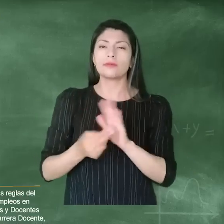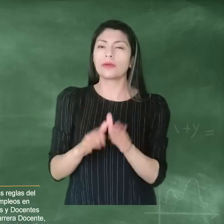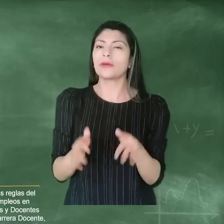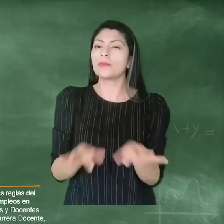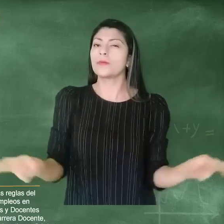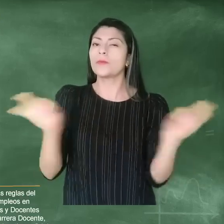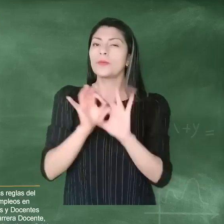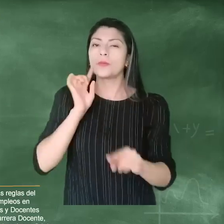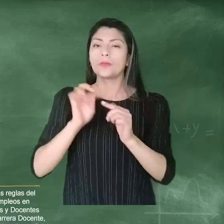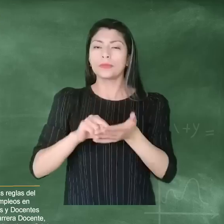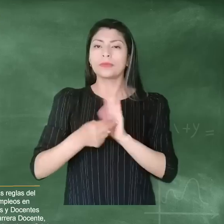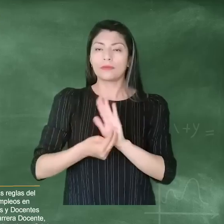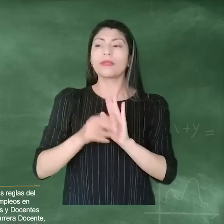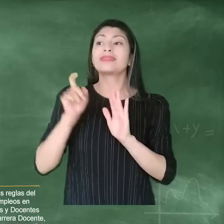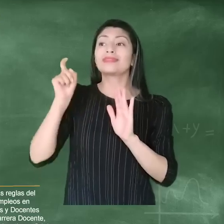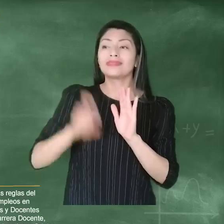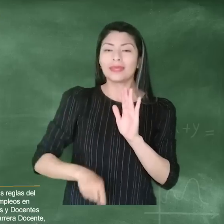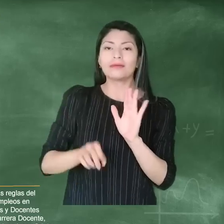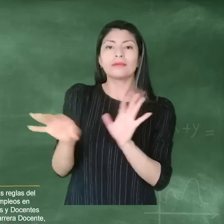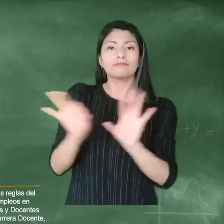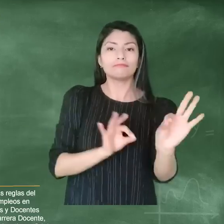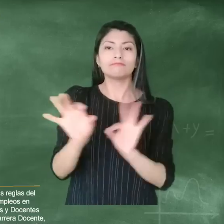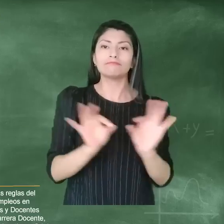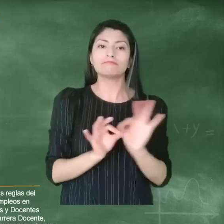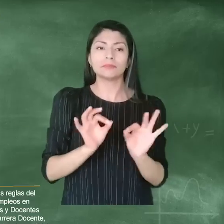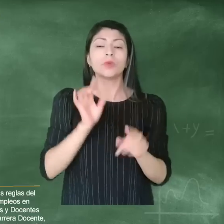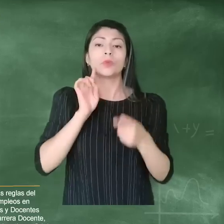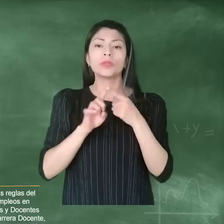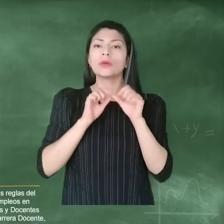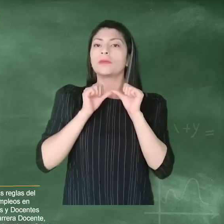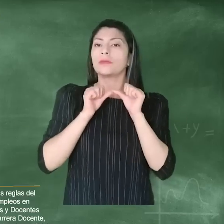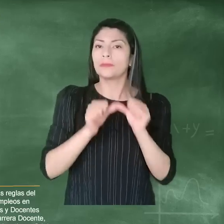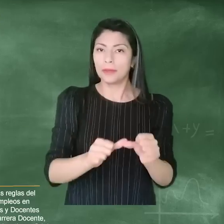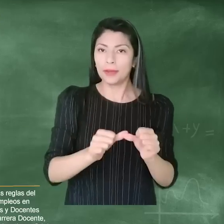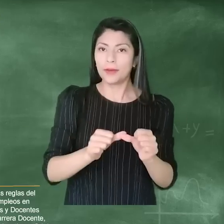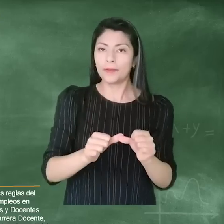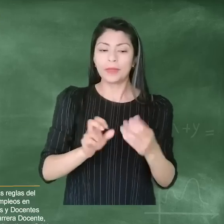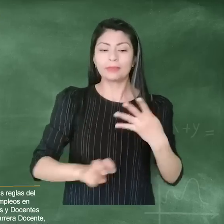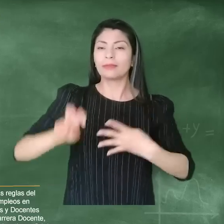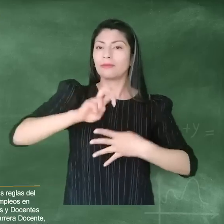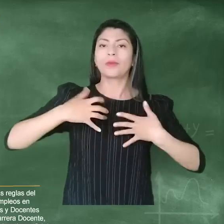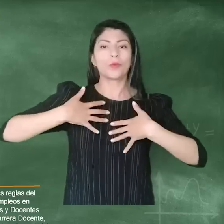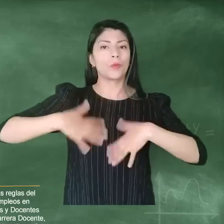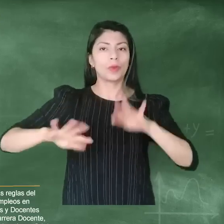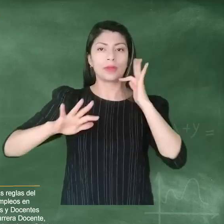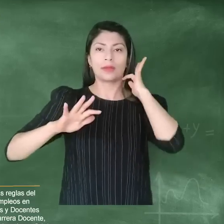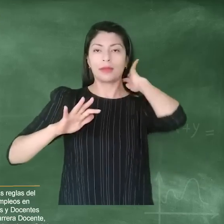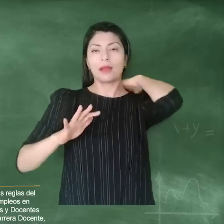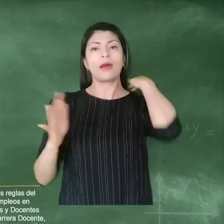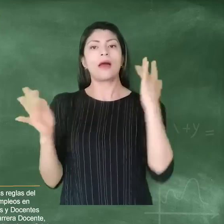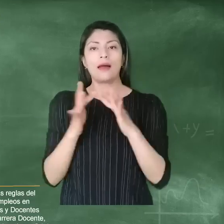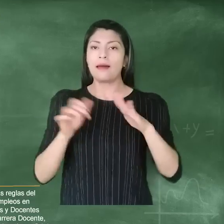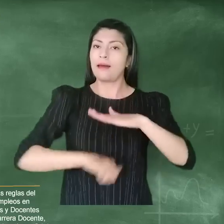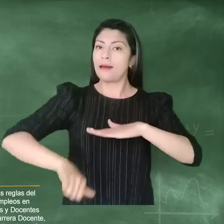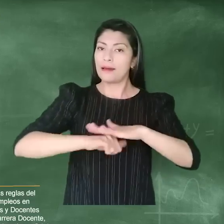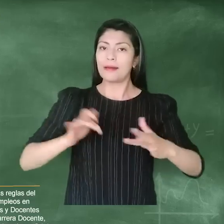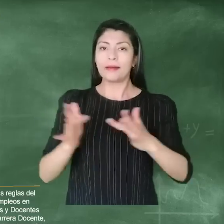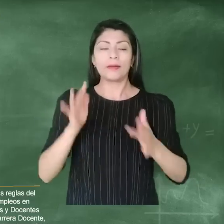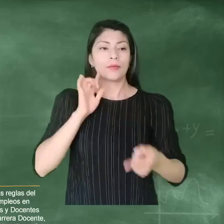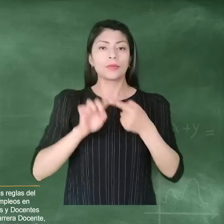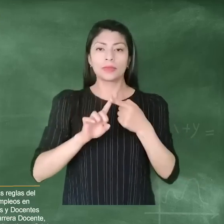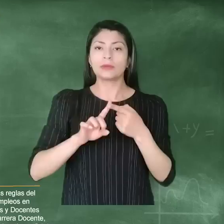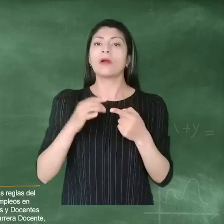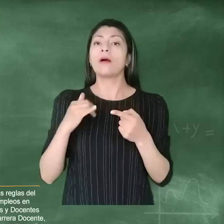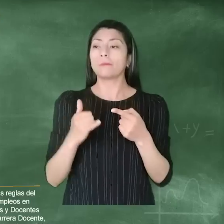el fin de garantizar disponibilidad permanente para la provisión de vacantes que se presenten en cualquier nivel, cargo o área